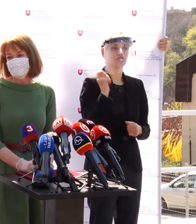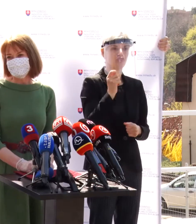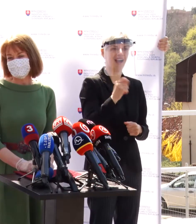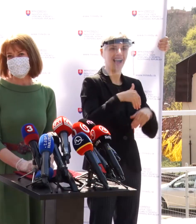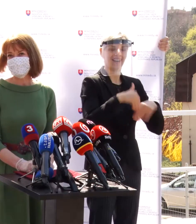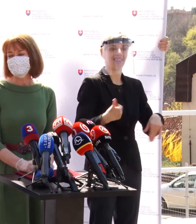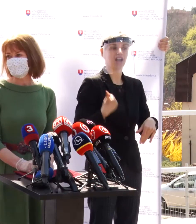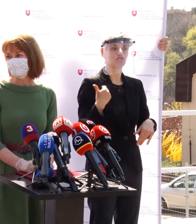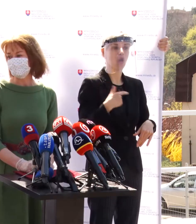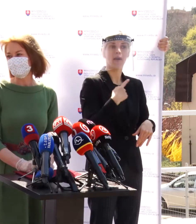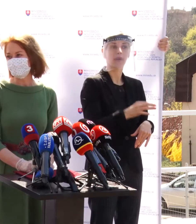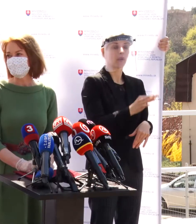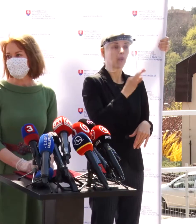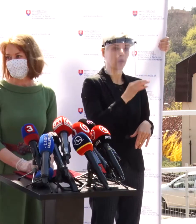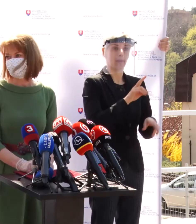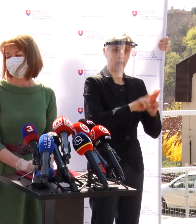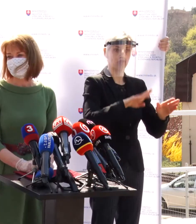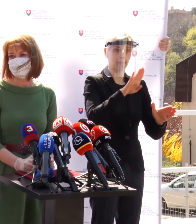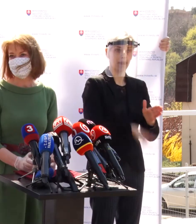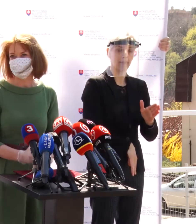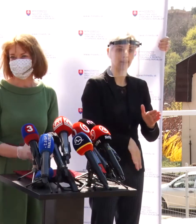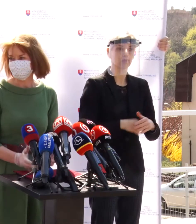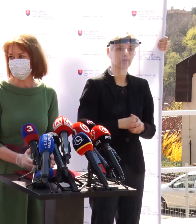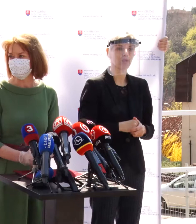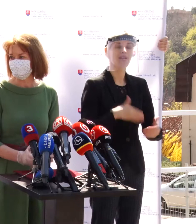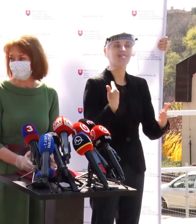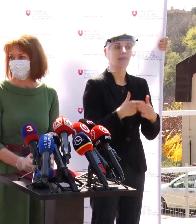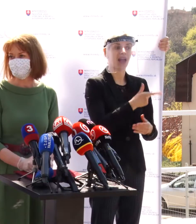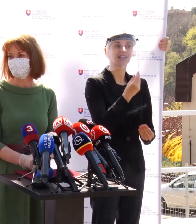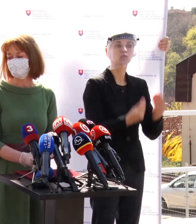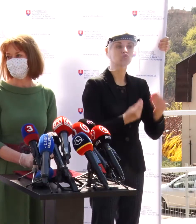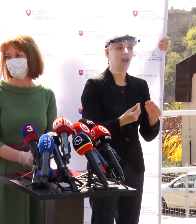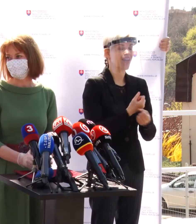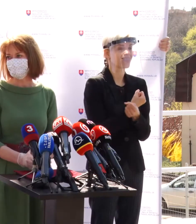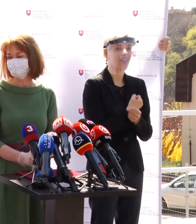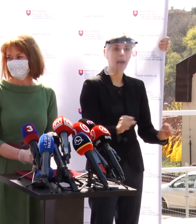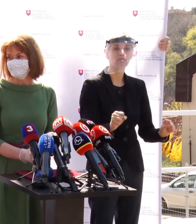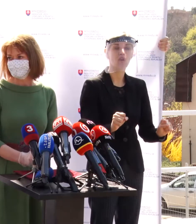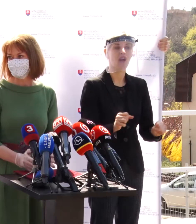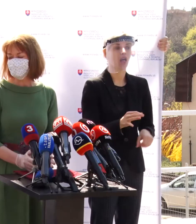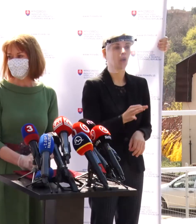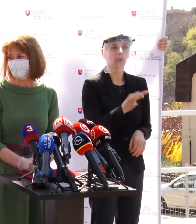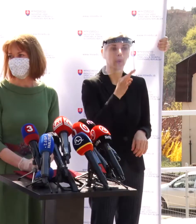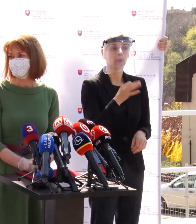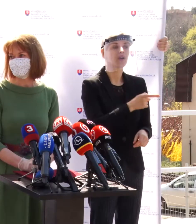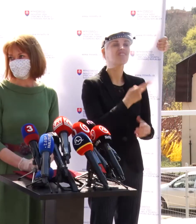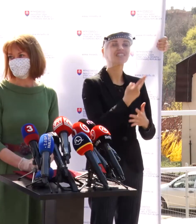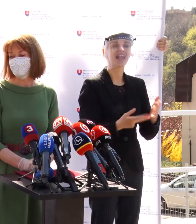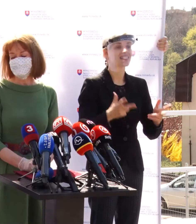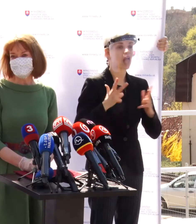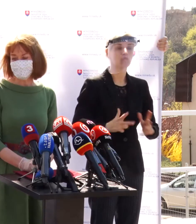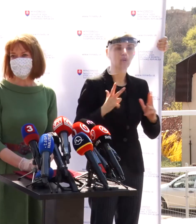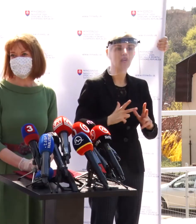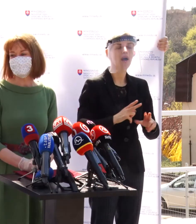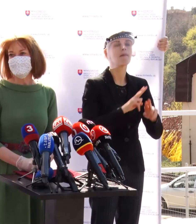Hej, pravdepodobne to v tých prípadoch, pokiaľ by žiak za istých okolností tú skúšku neabsolvoval alebo mal naozaj neuspokojivé výsledky, tak by